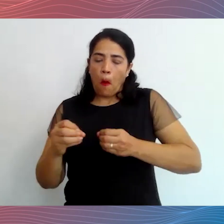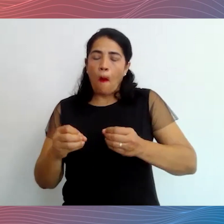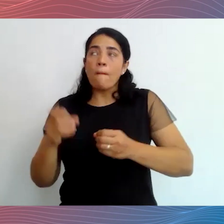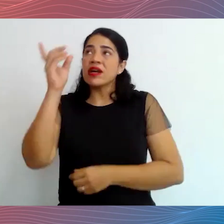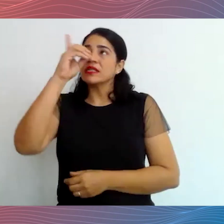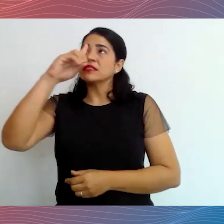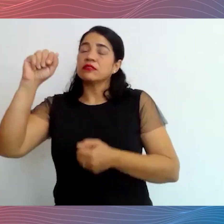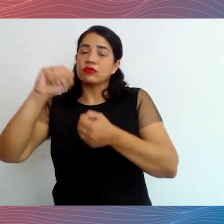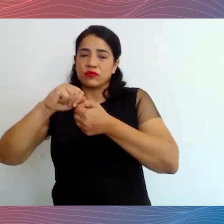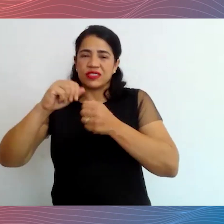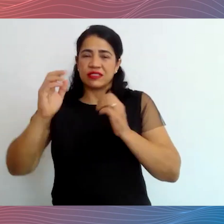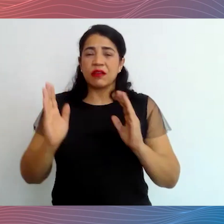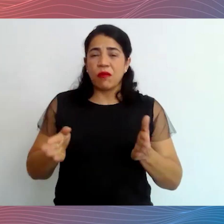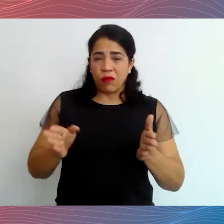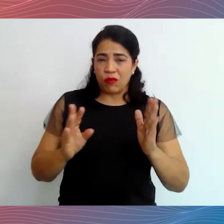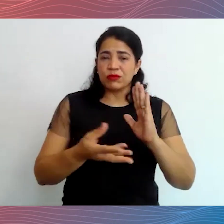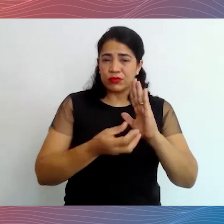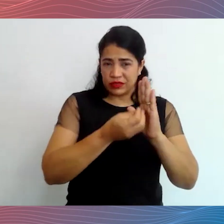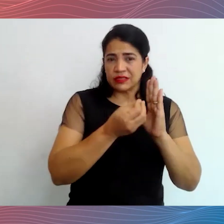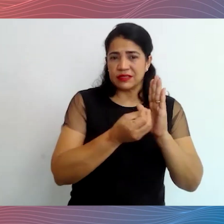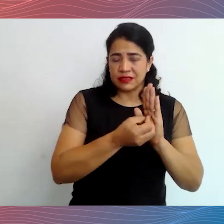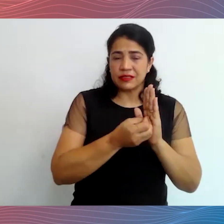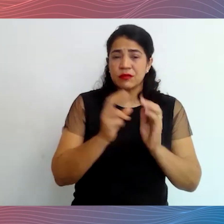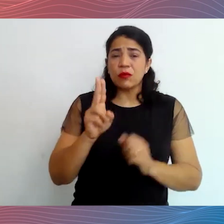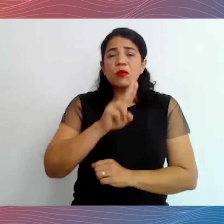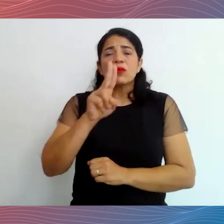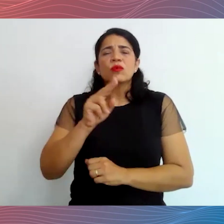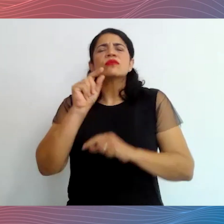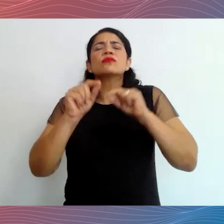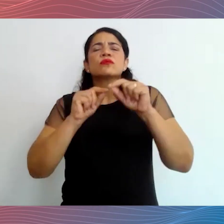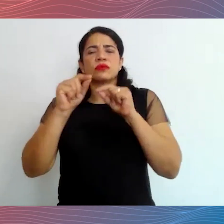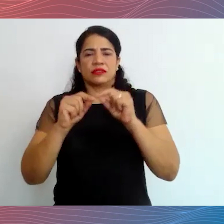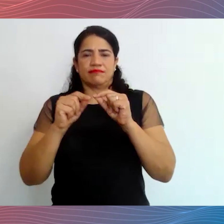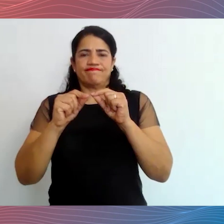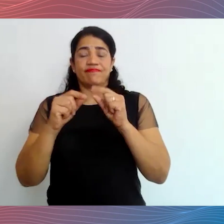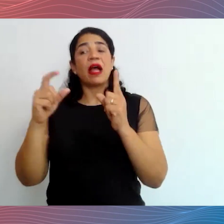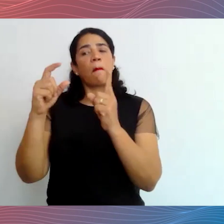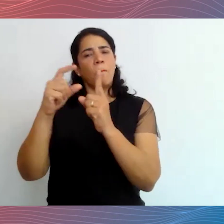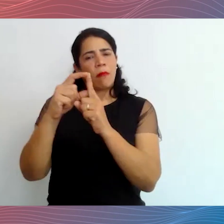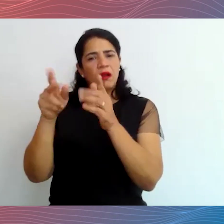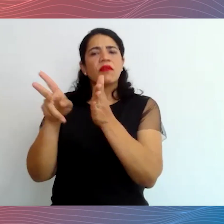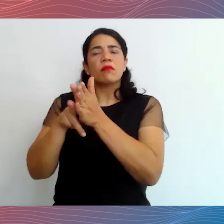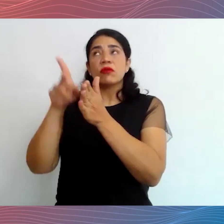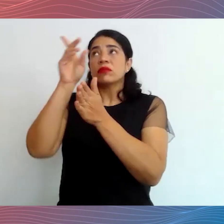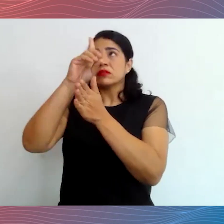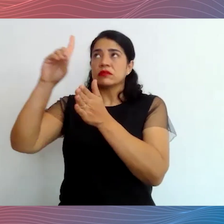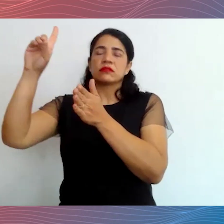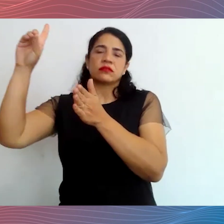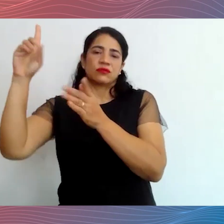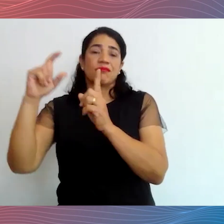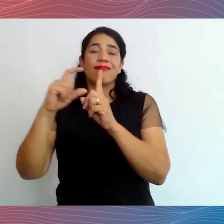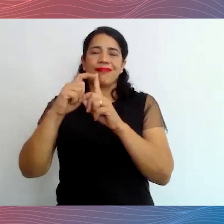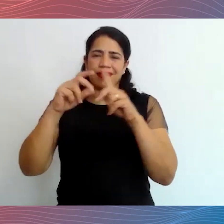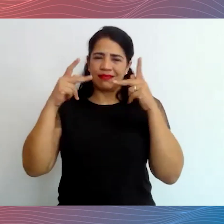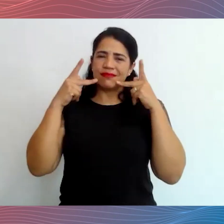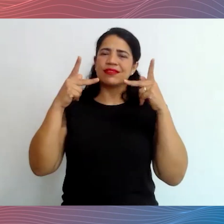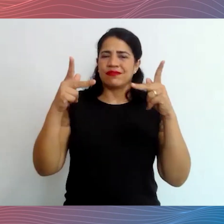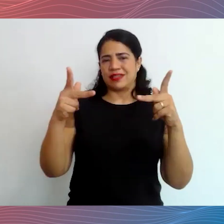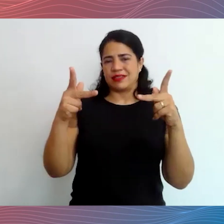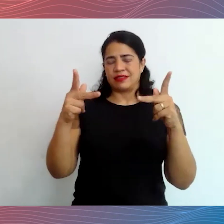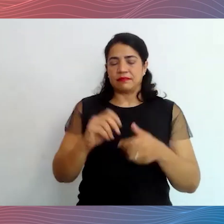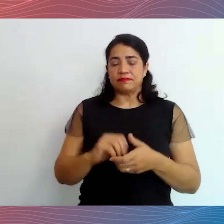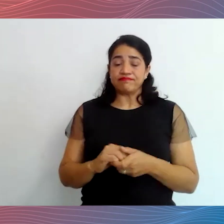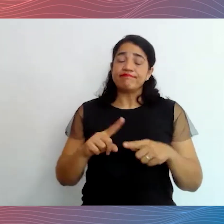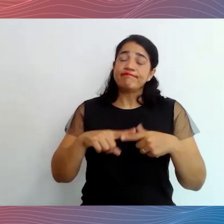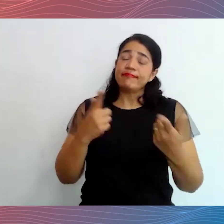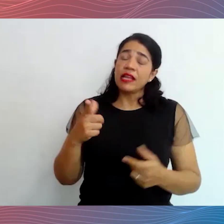veículo que Ele usa é a palavra. E muitos têm aquela ideia mística, tá bom,